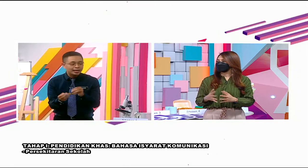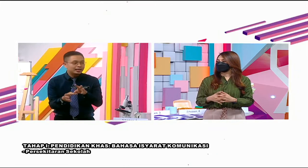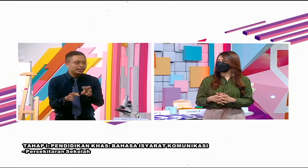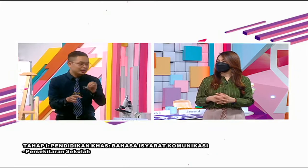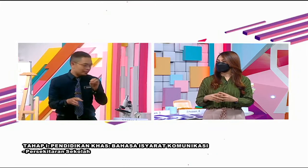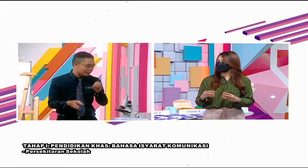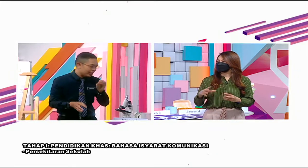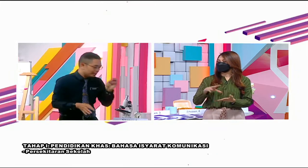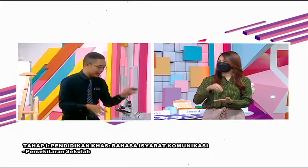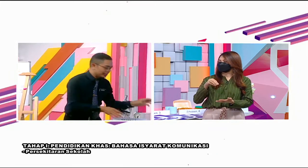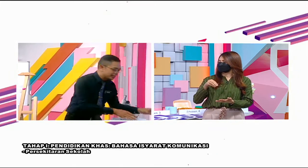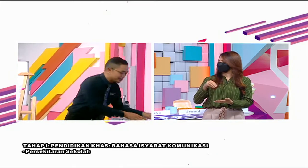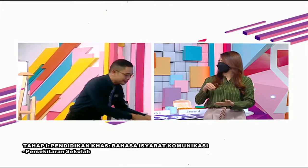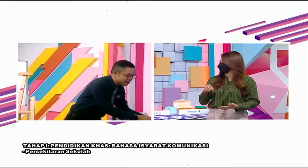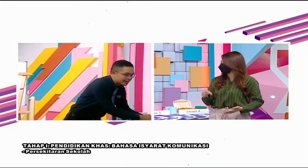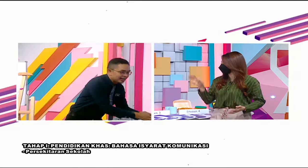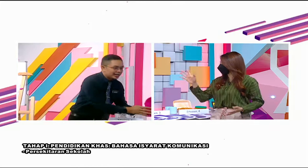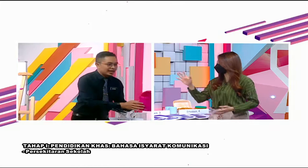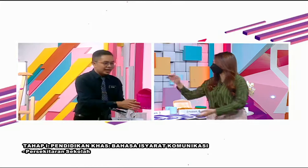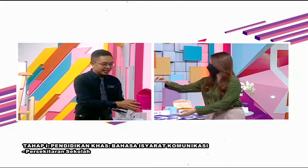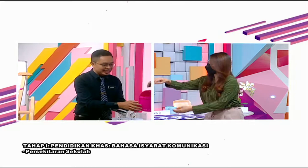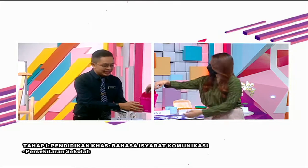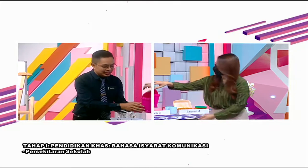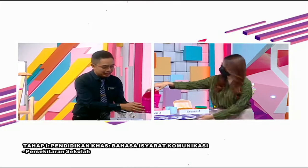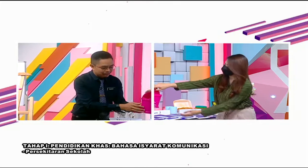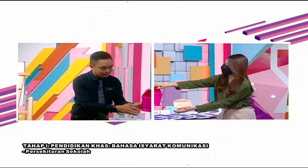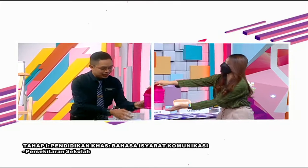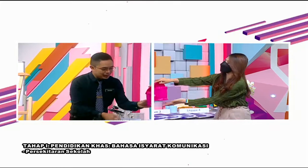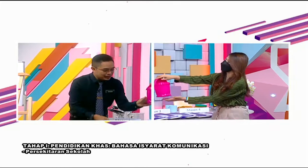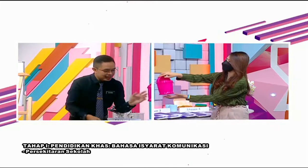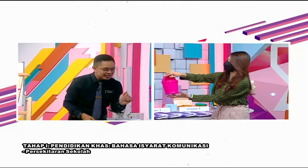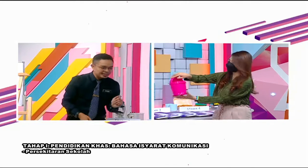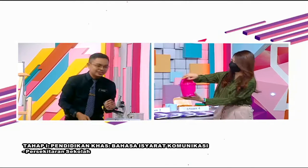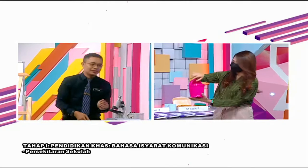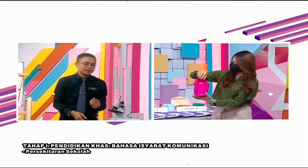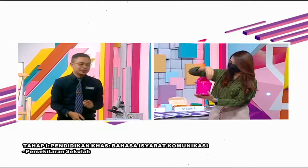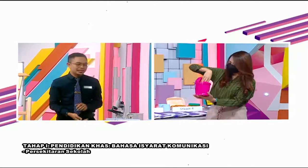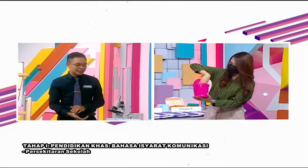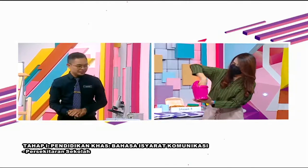Eli ambil number. Saya ambil number. Baik. Kita kena jaga penjarakan saja, cikgu. Okey. Saya ambil.